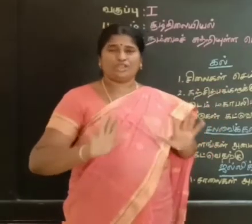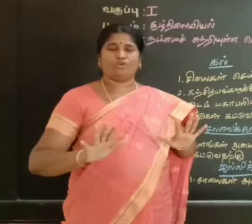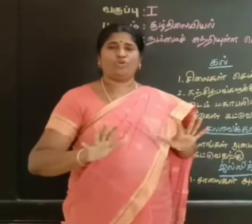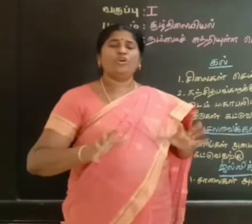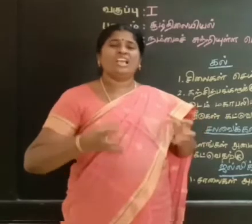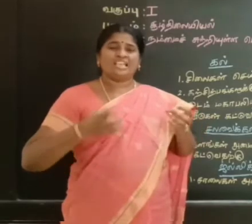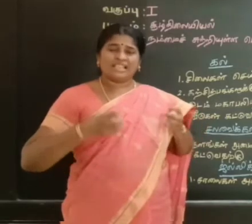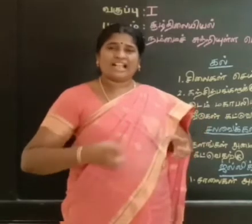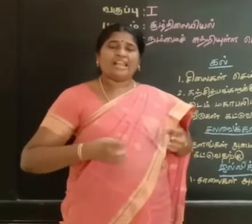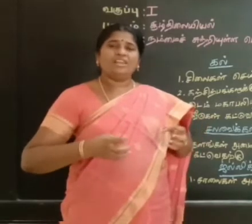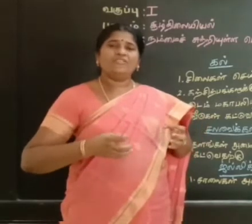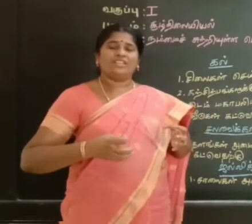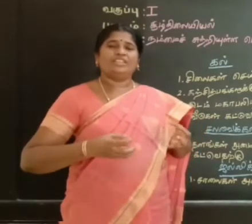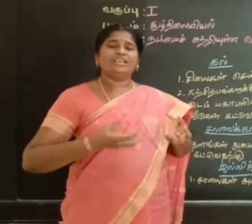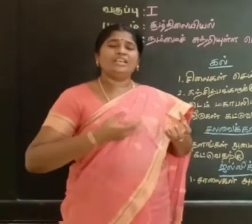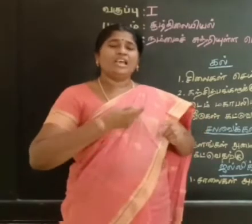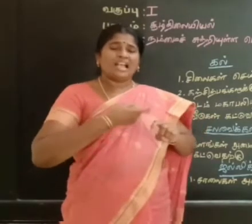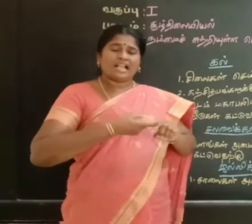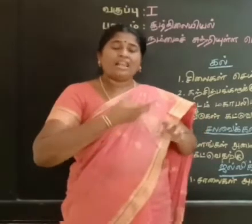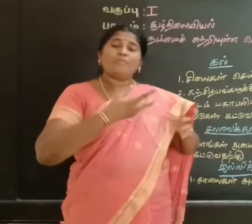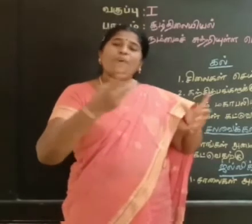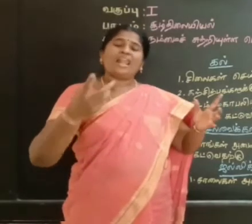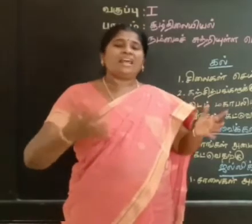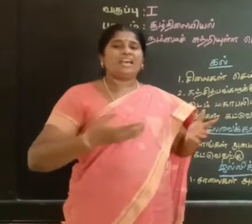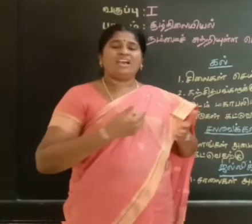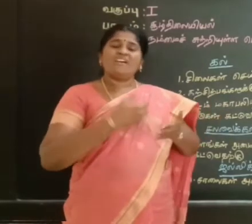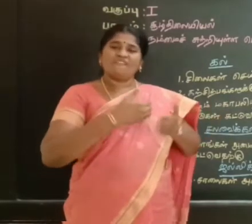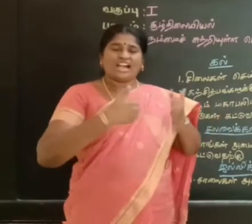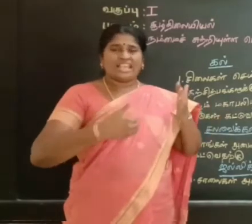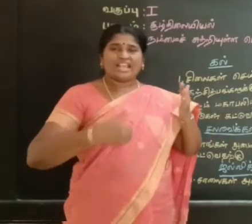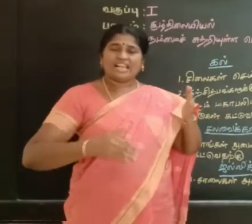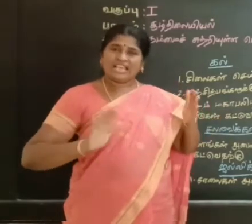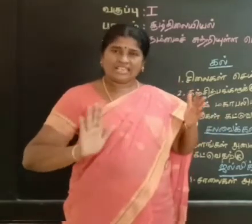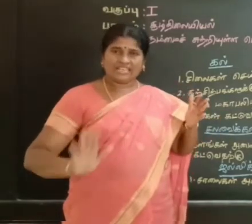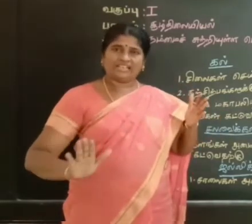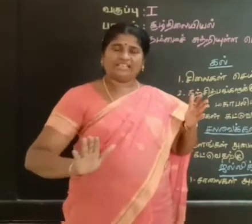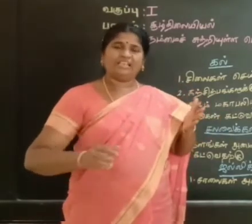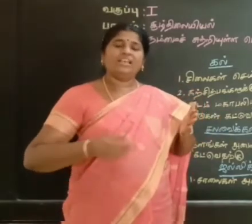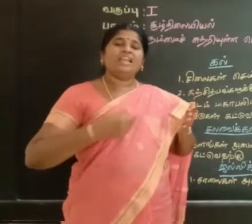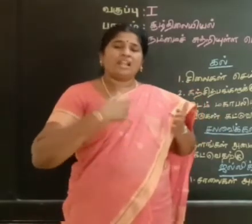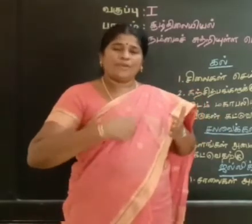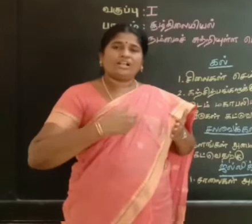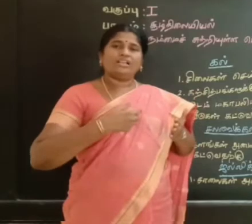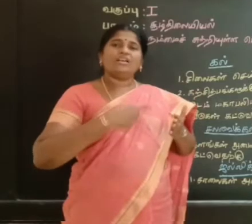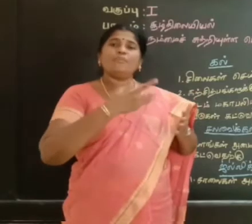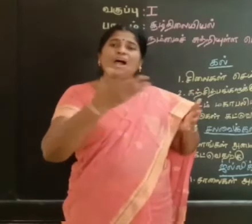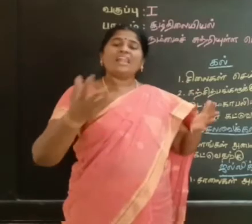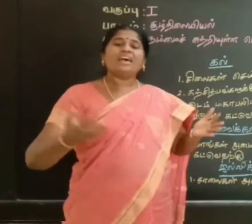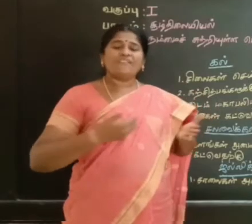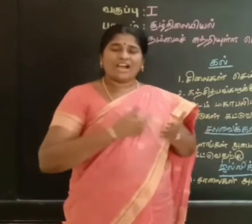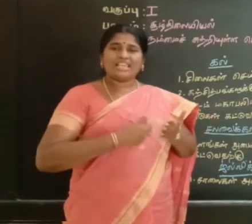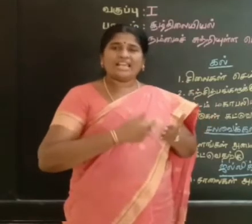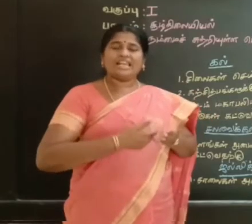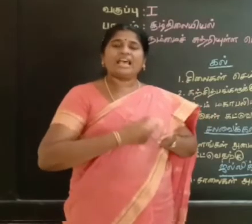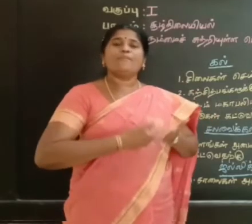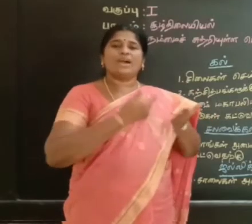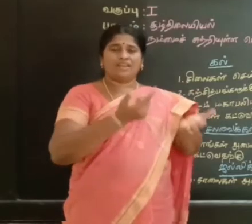இருக்கும். இந்த கல் வந்து கல் பல வகைகள்ல இருக்குது, நமக்கு பல வழிகளில்